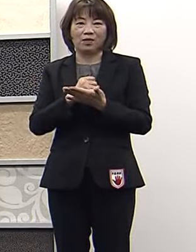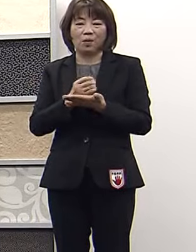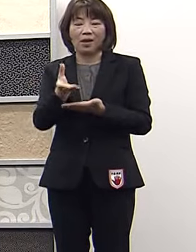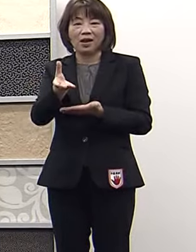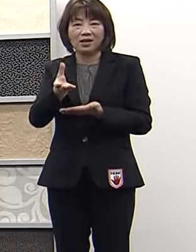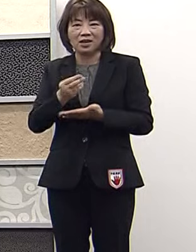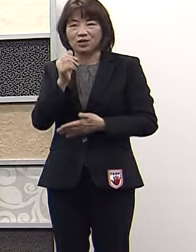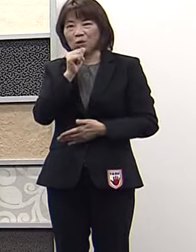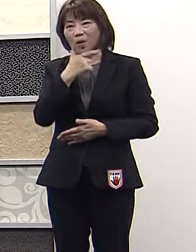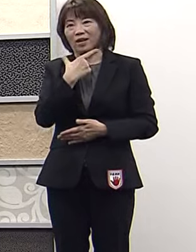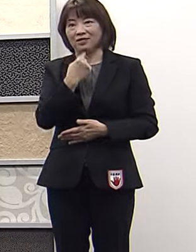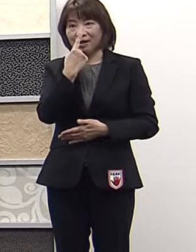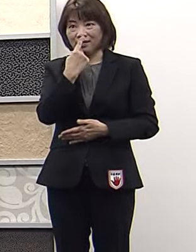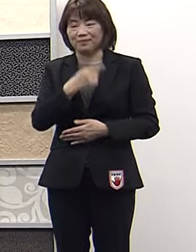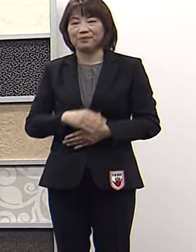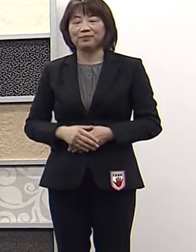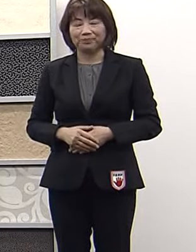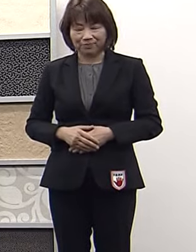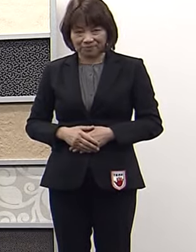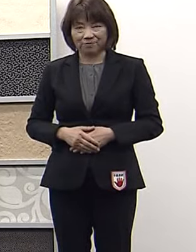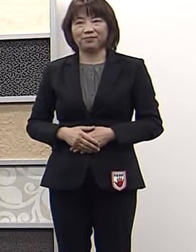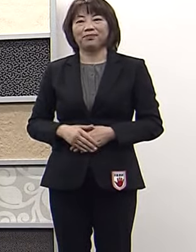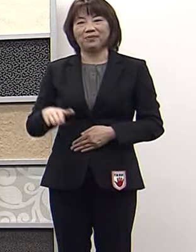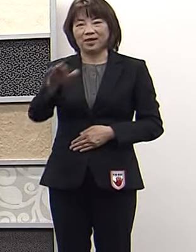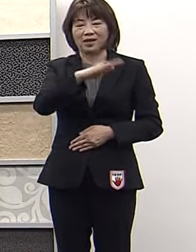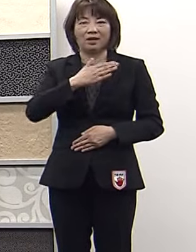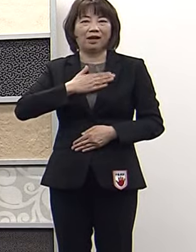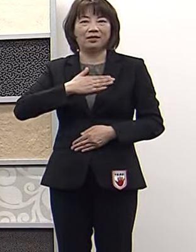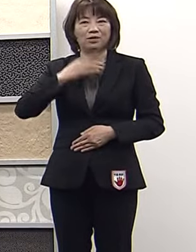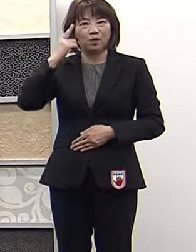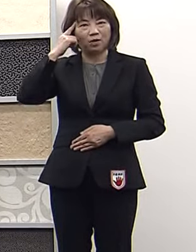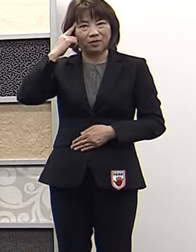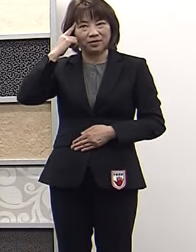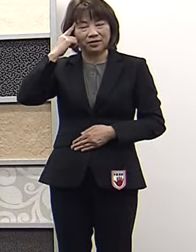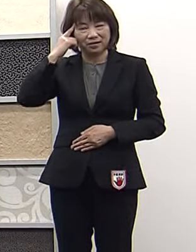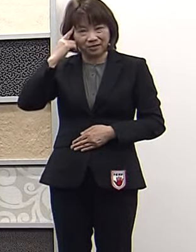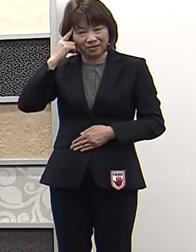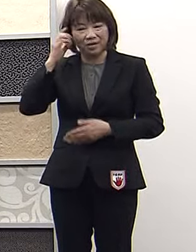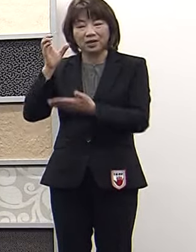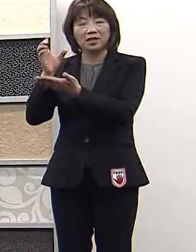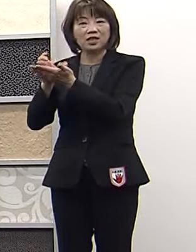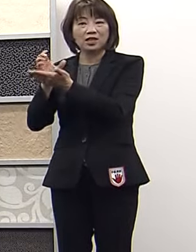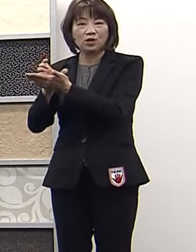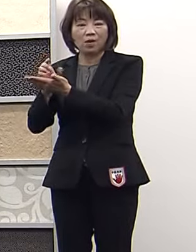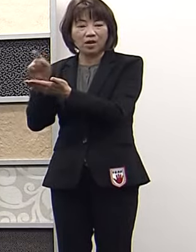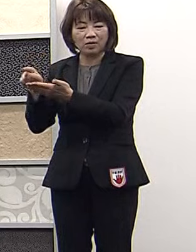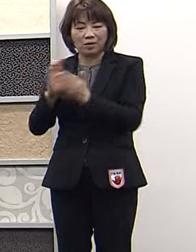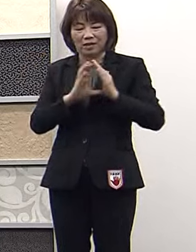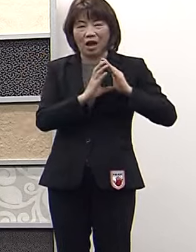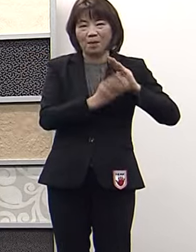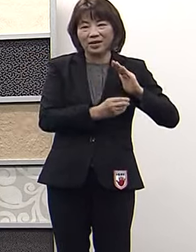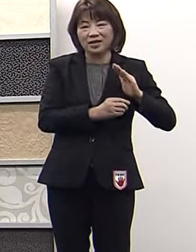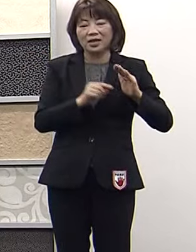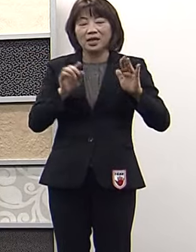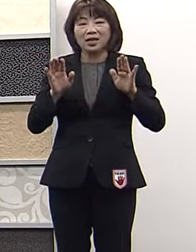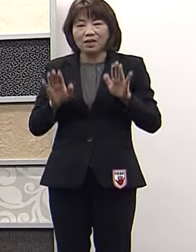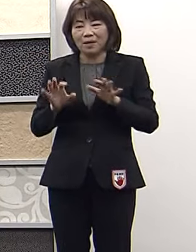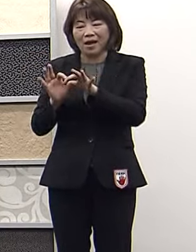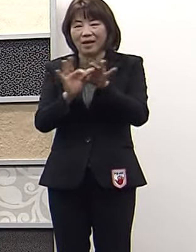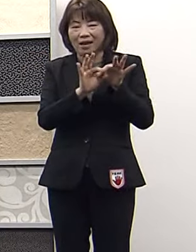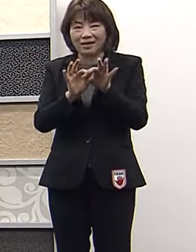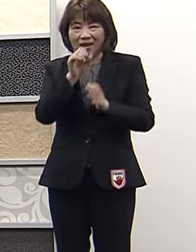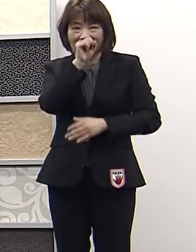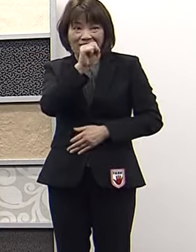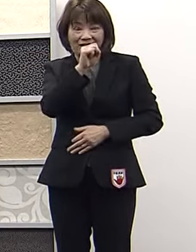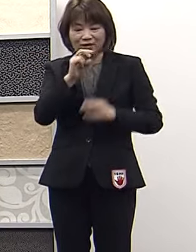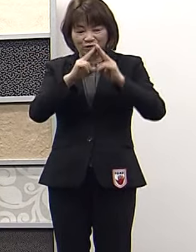。ご案内の通りですね、静岡県と山梨県、今大変その良好な関係、富士山を